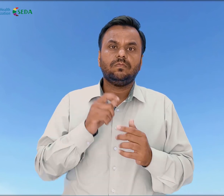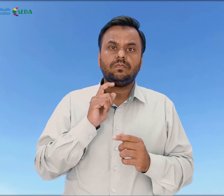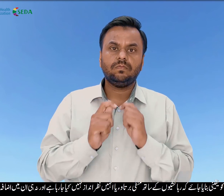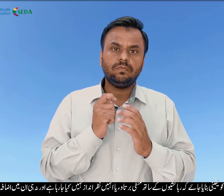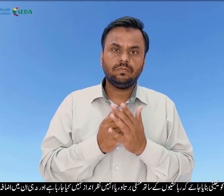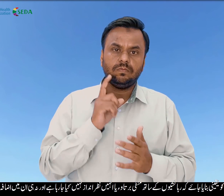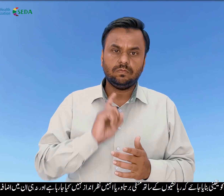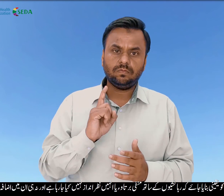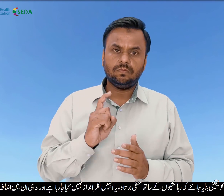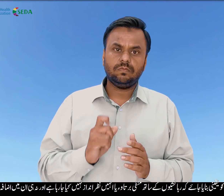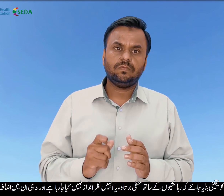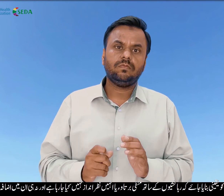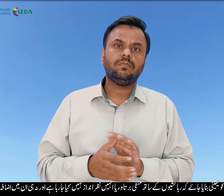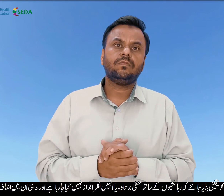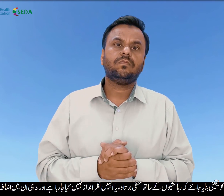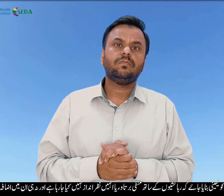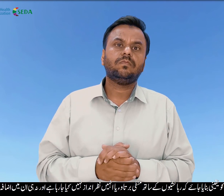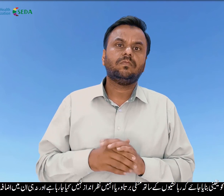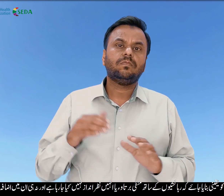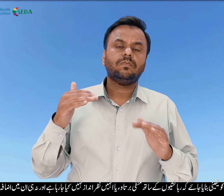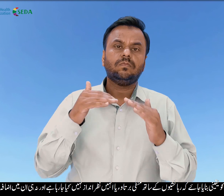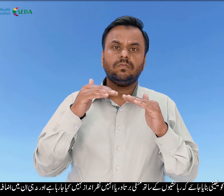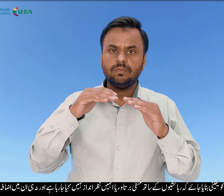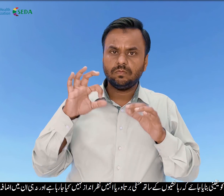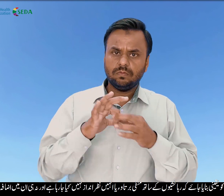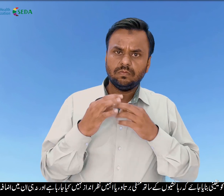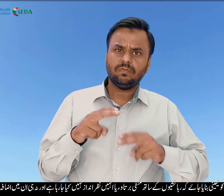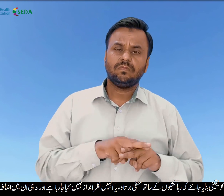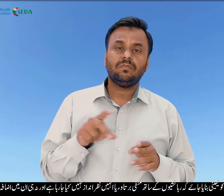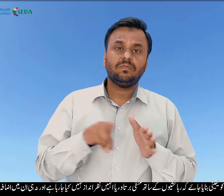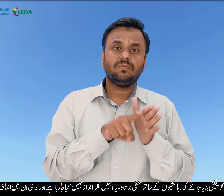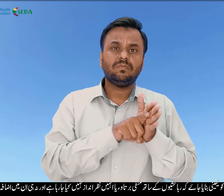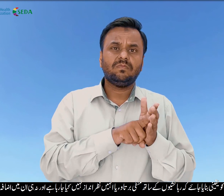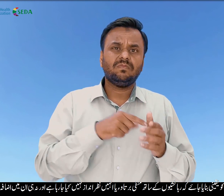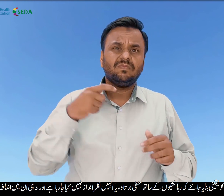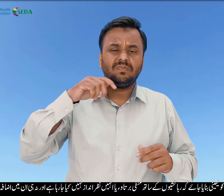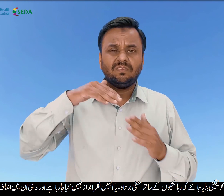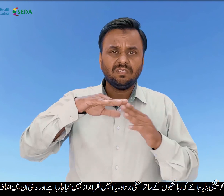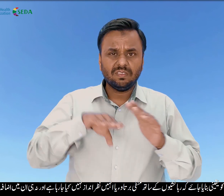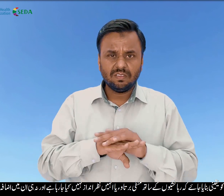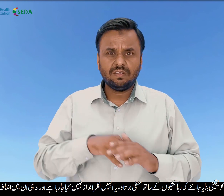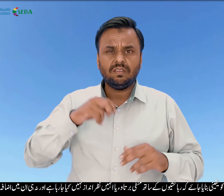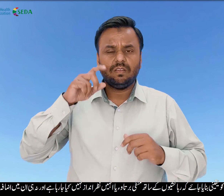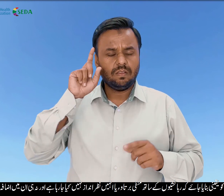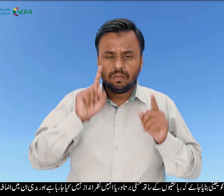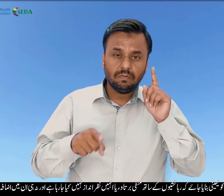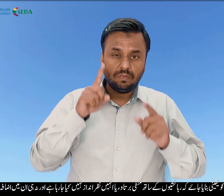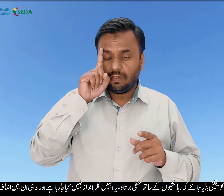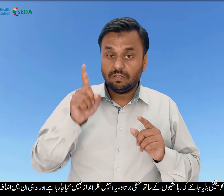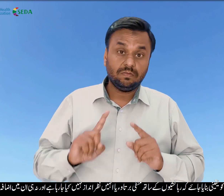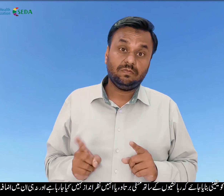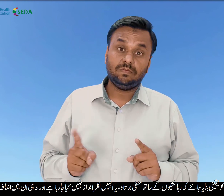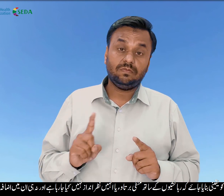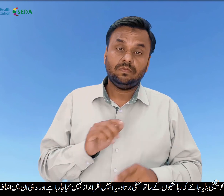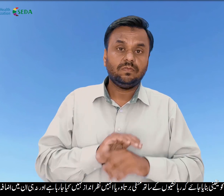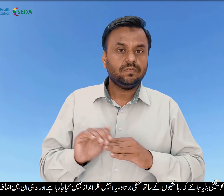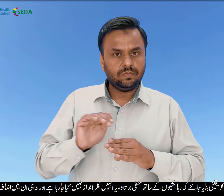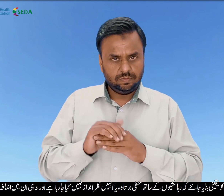اس بات کو یقینی بنایا جائے کہ رہائشیوں کے ساتھ منفی برتاؤ یا انہیں نظر انداز نہیں کیا جا رہا